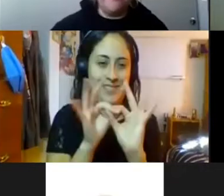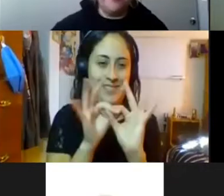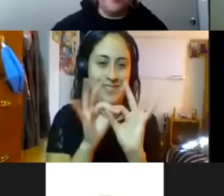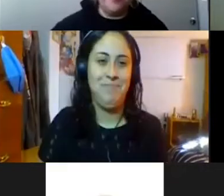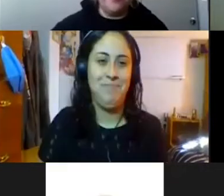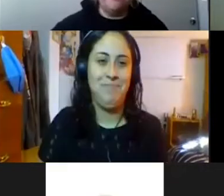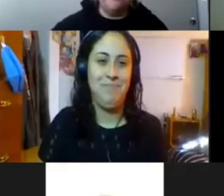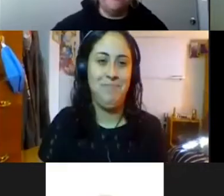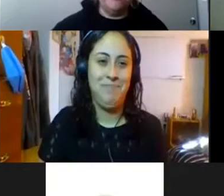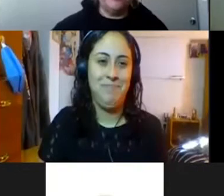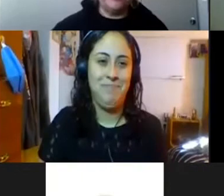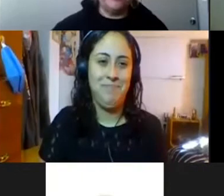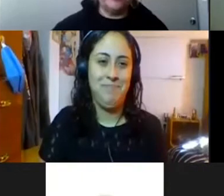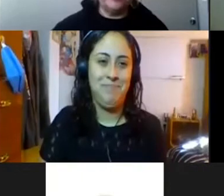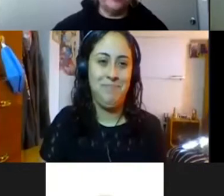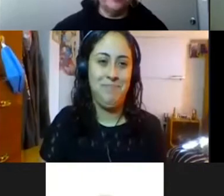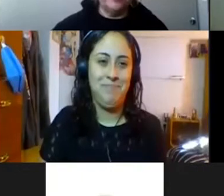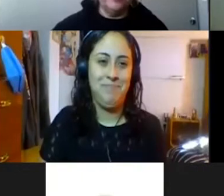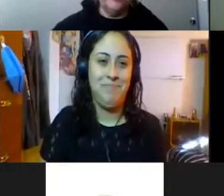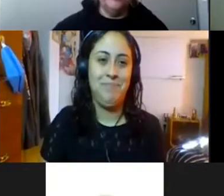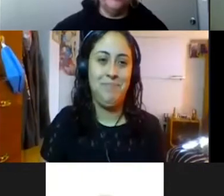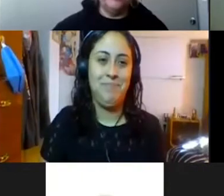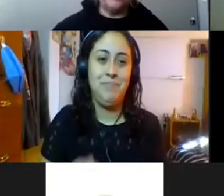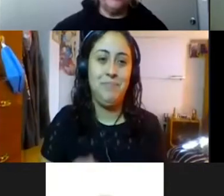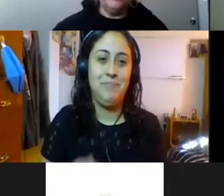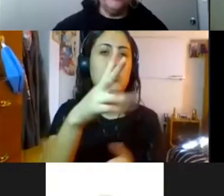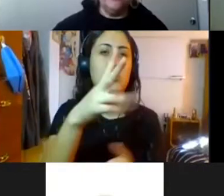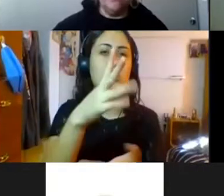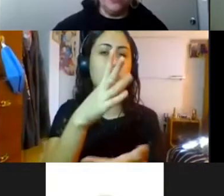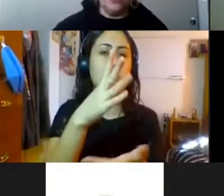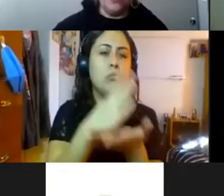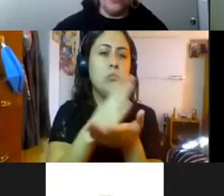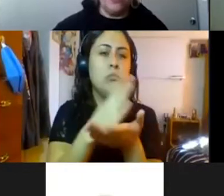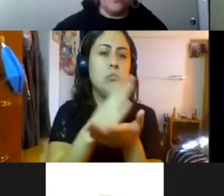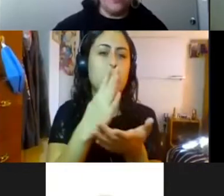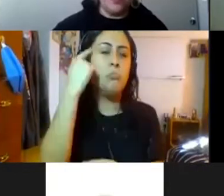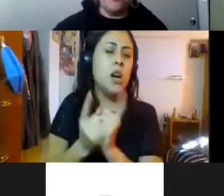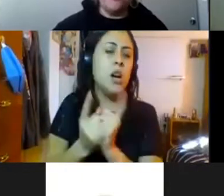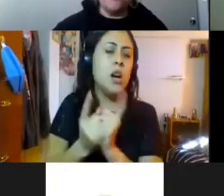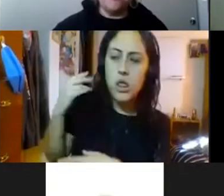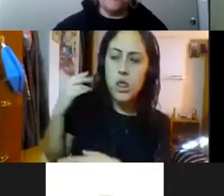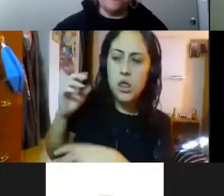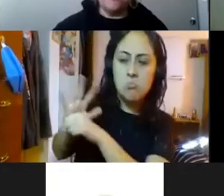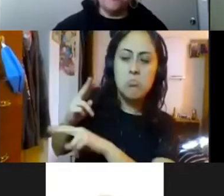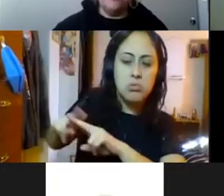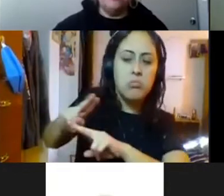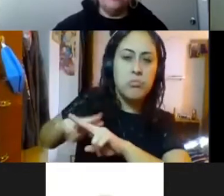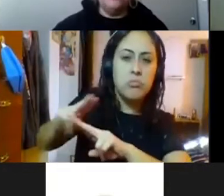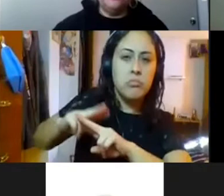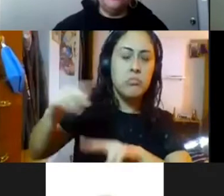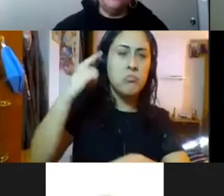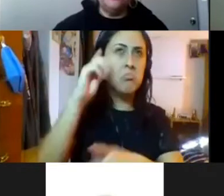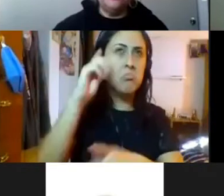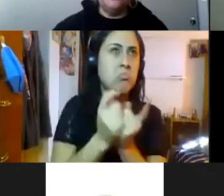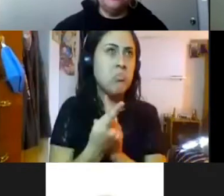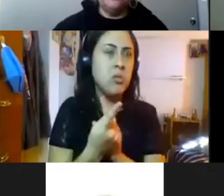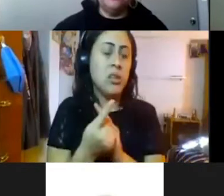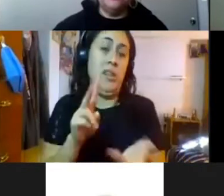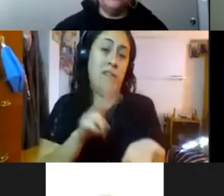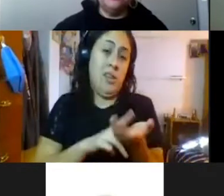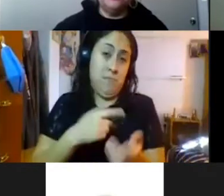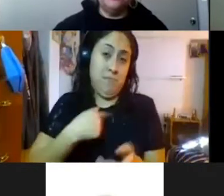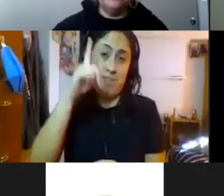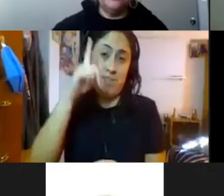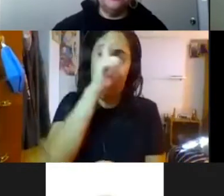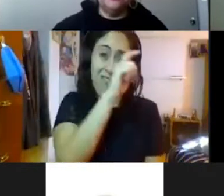En mi caso, ¿qué cambiaría en el desempeño? Para mí es bastante complejo